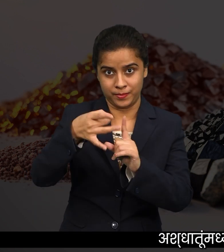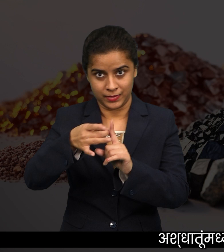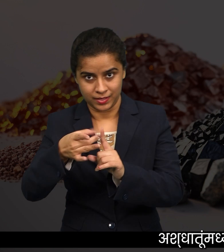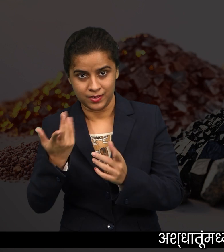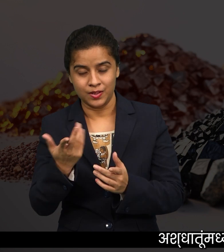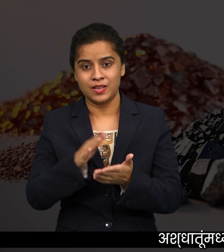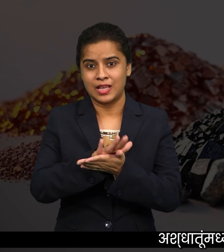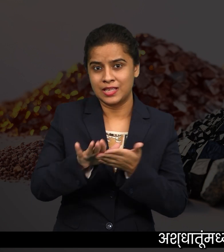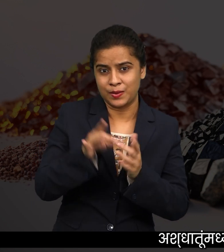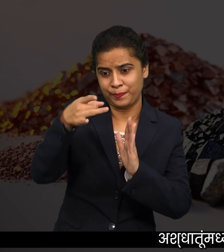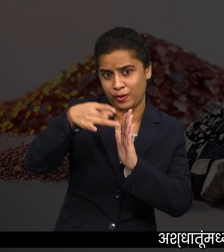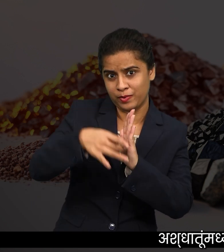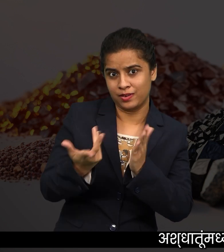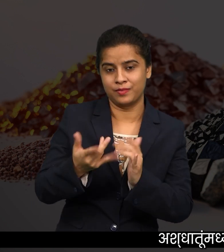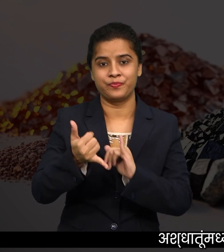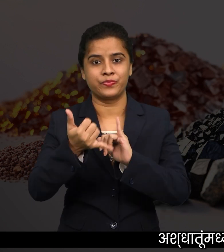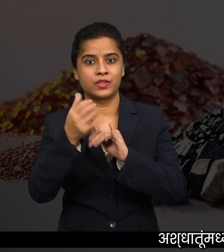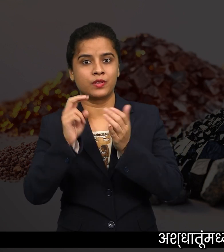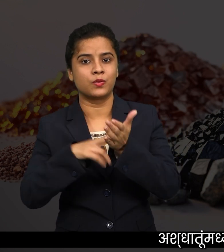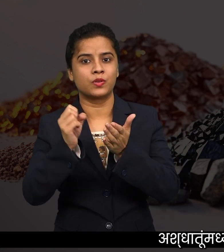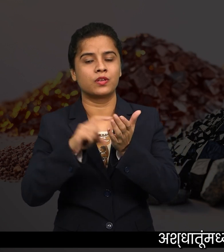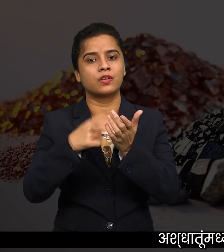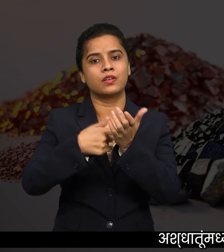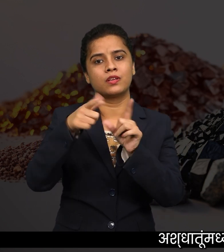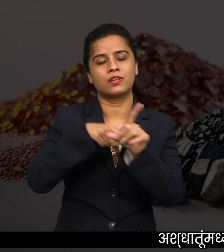अशधातूंमध्ये सोनोरिटी हा गुणधर्म नसतो.